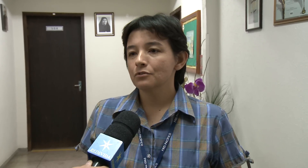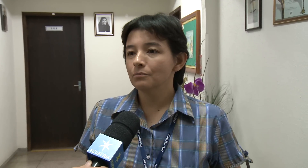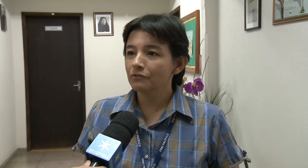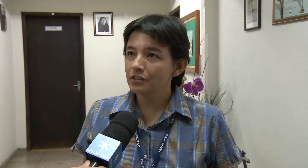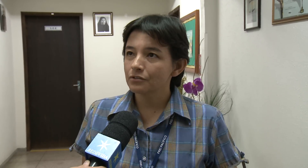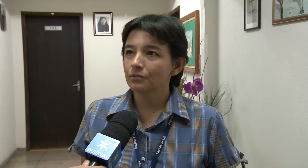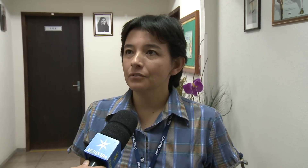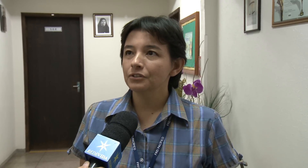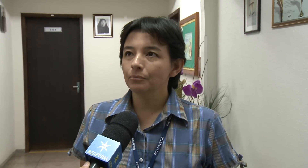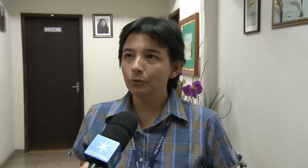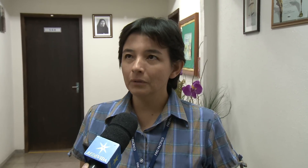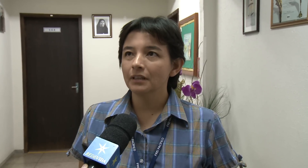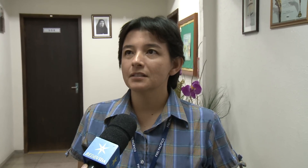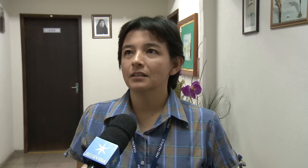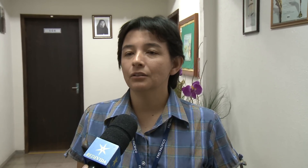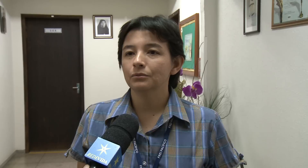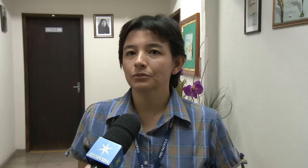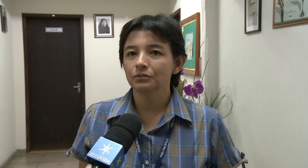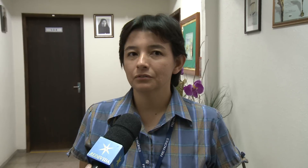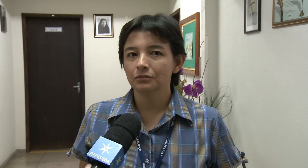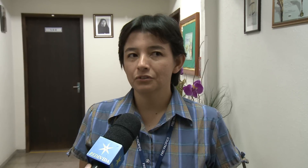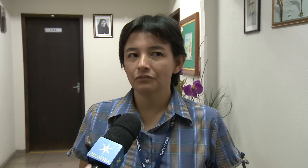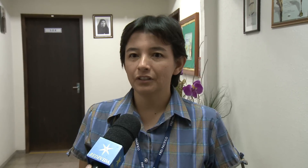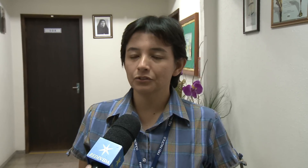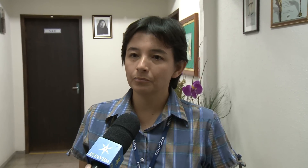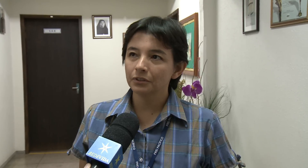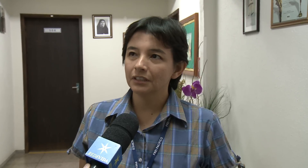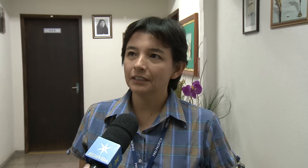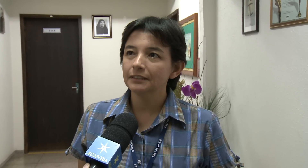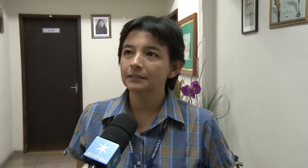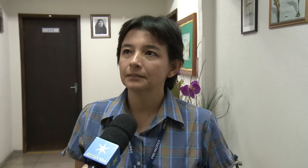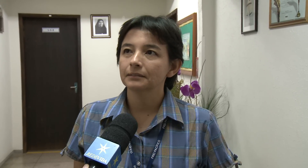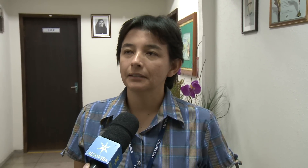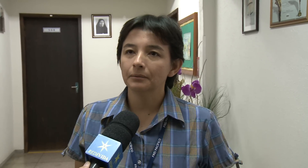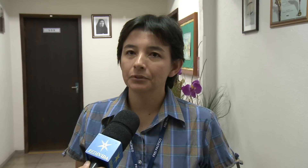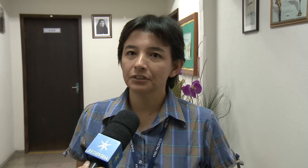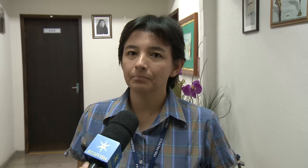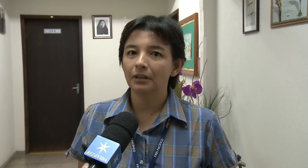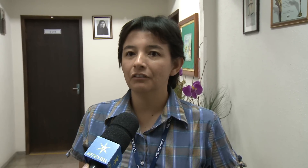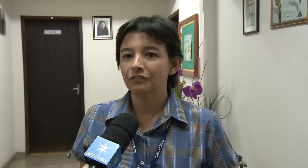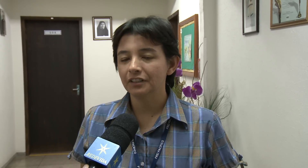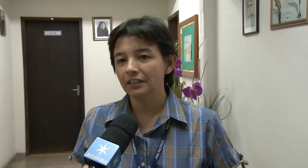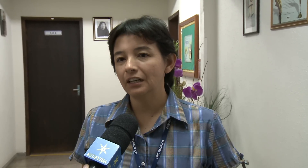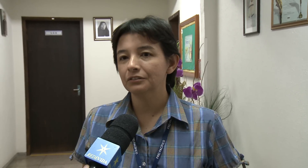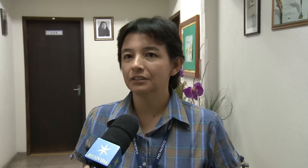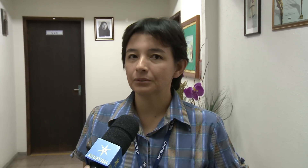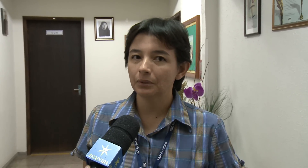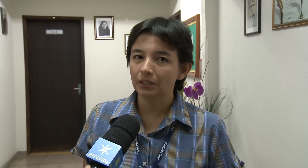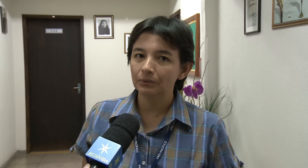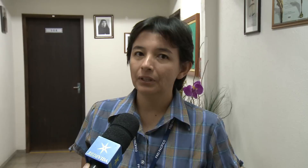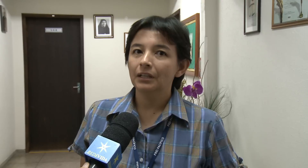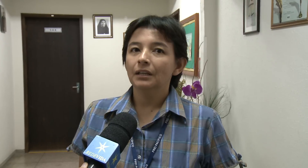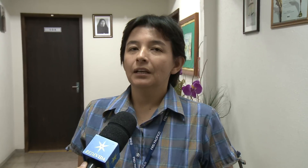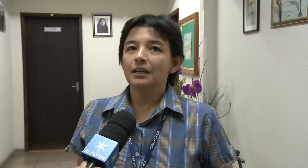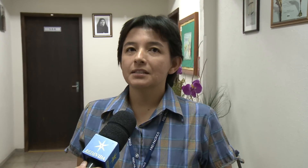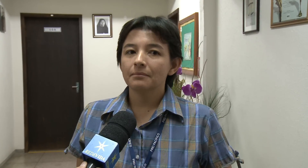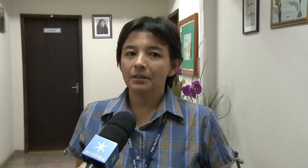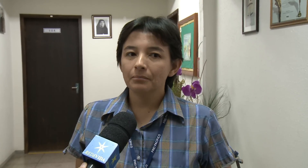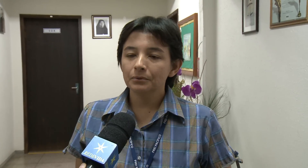subvenções públicas, né, com os diversos poderes, né, municipal, federal, estadual. Recebemos,